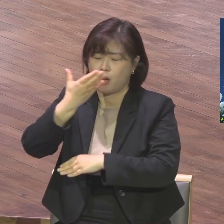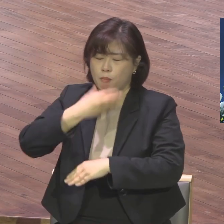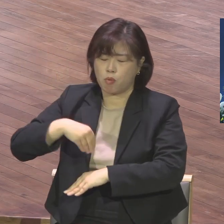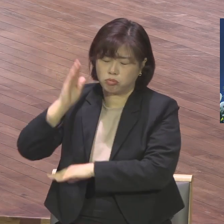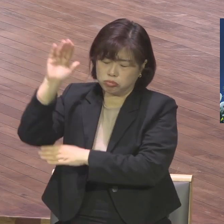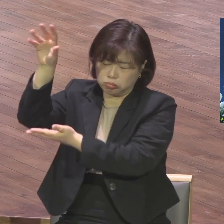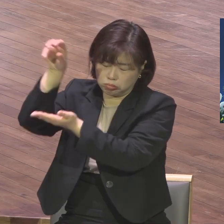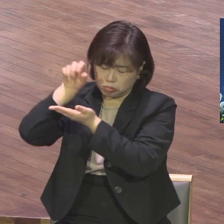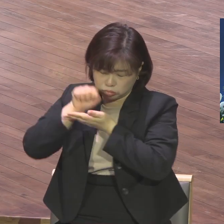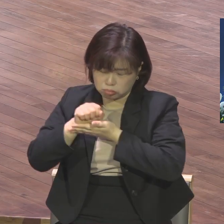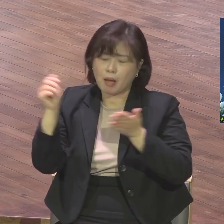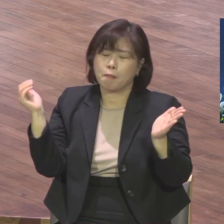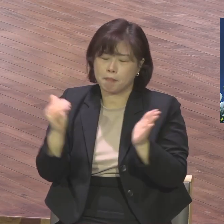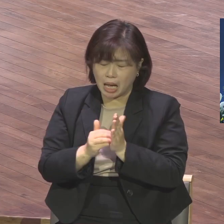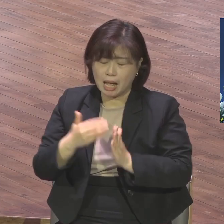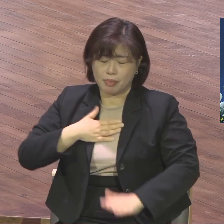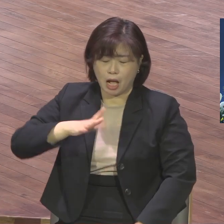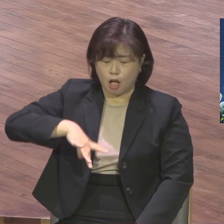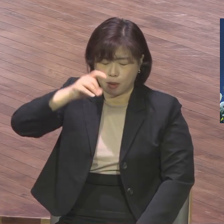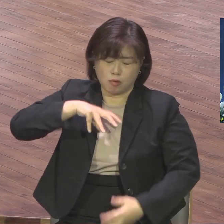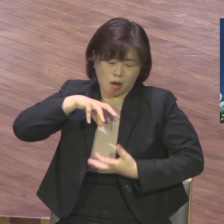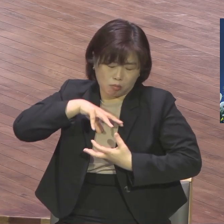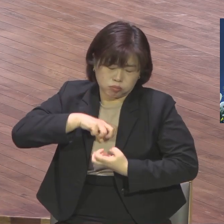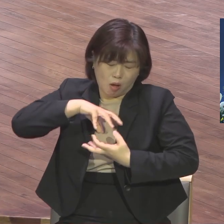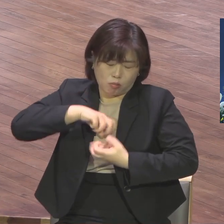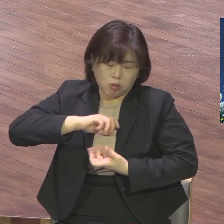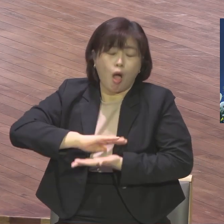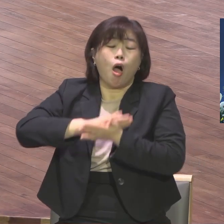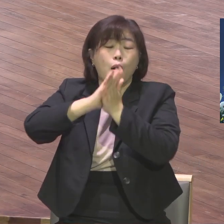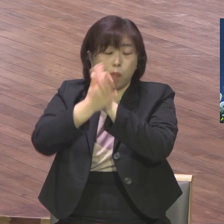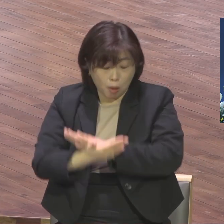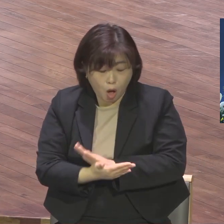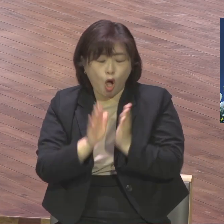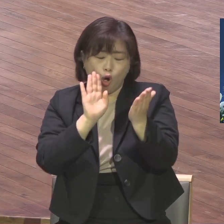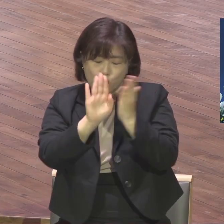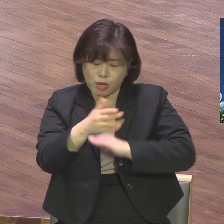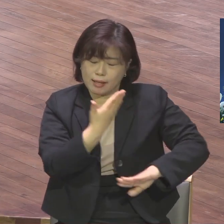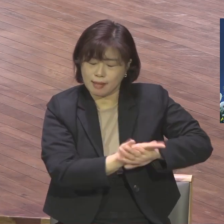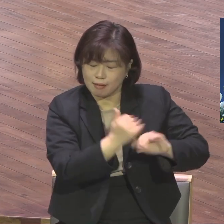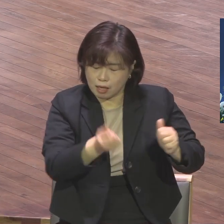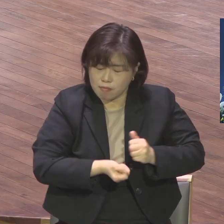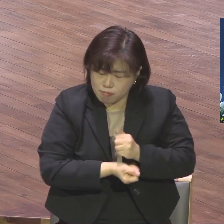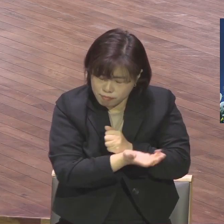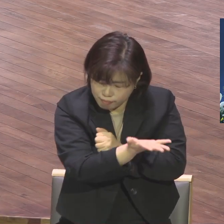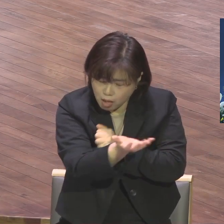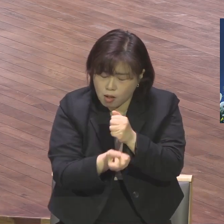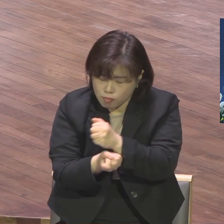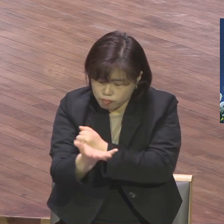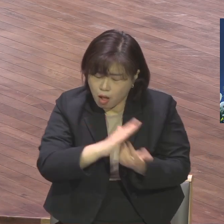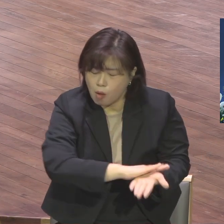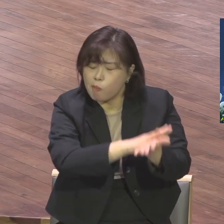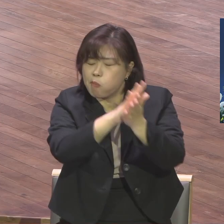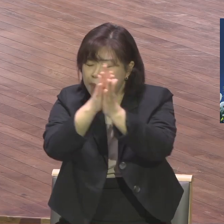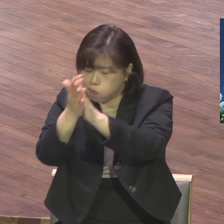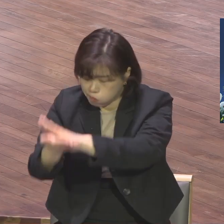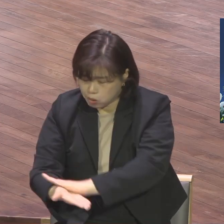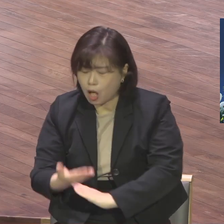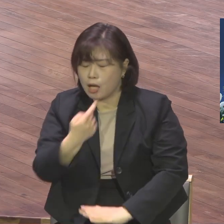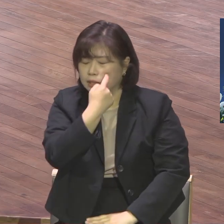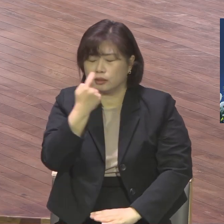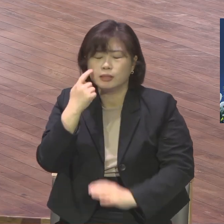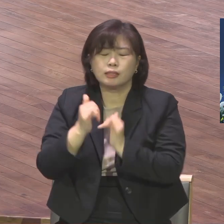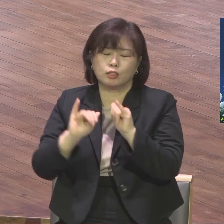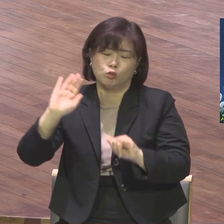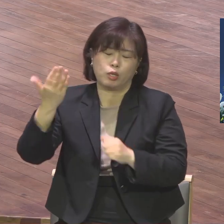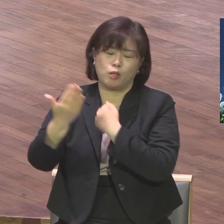내가 붙잡고 변화가 필수라는 사실을 깨닫고 먼저 변화되게 하여 주옵소서. 변형되신 예수님을 본받아